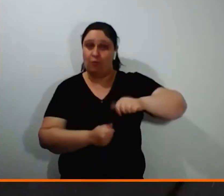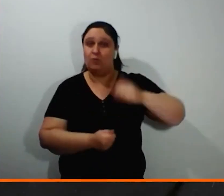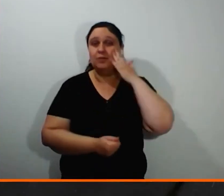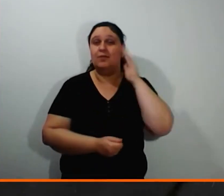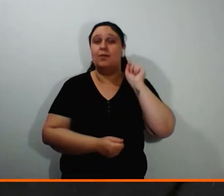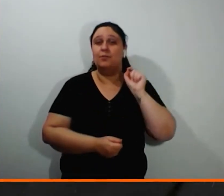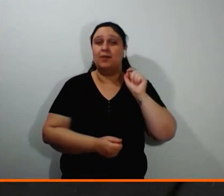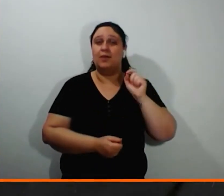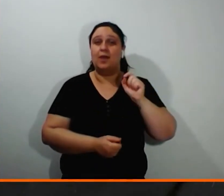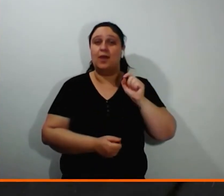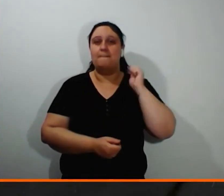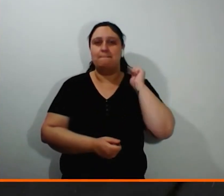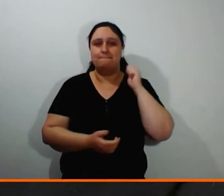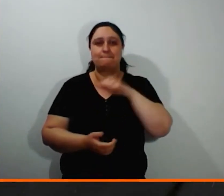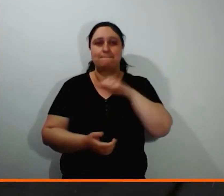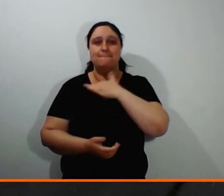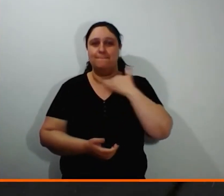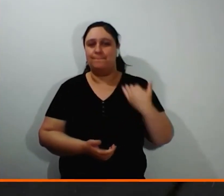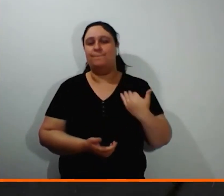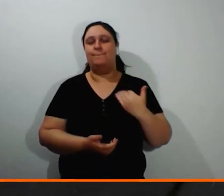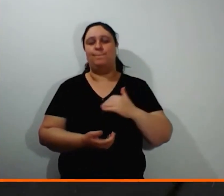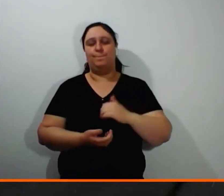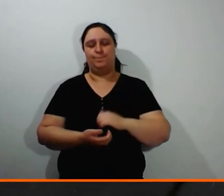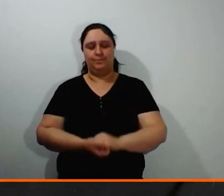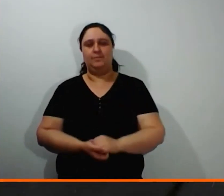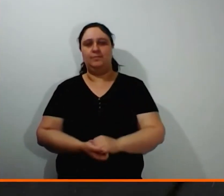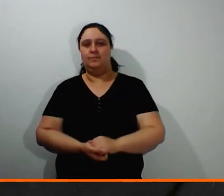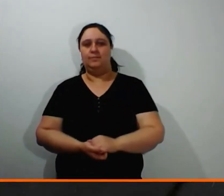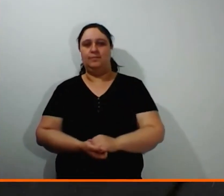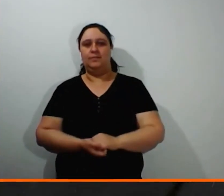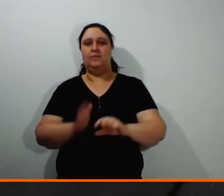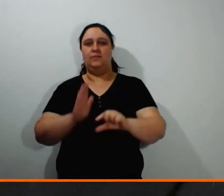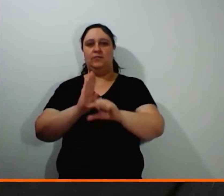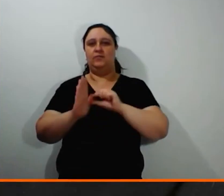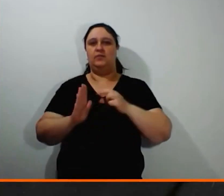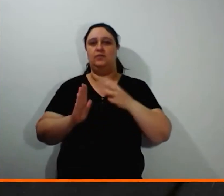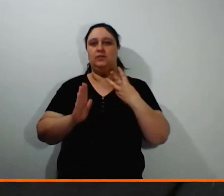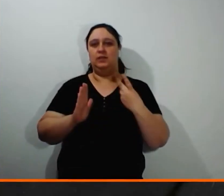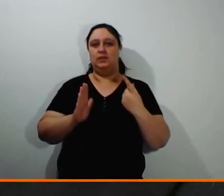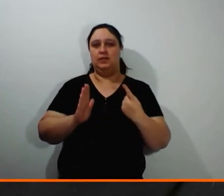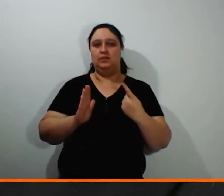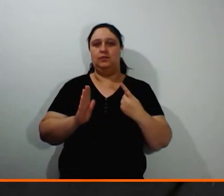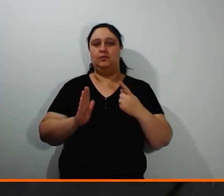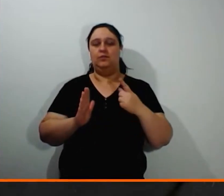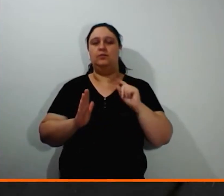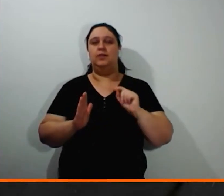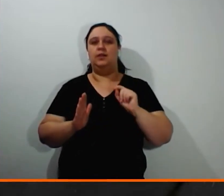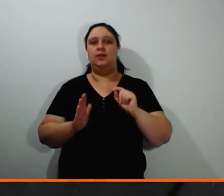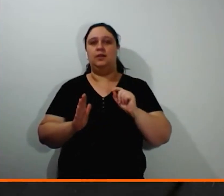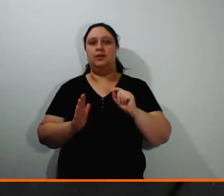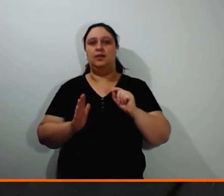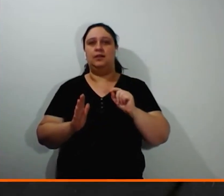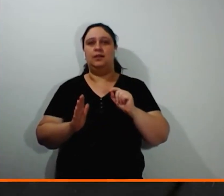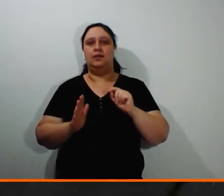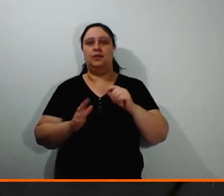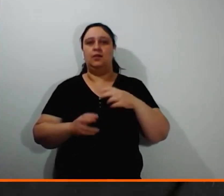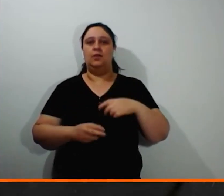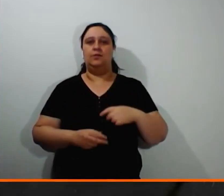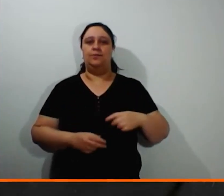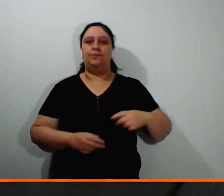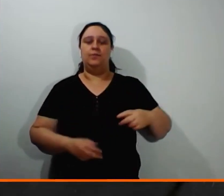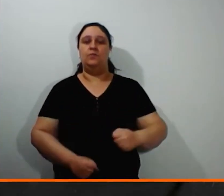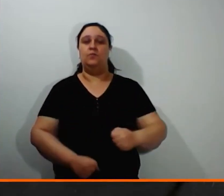verdade? E aí, irmãos, versículo 31 diz: casualmente descia um sacerdote por aquele mesmo